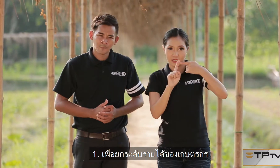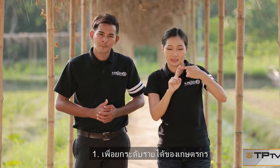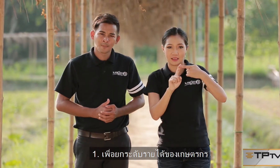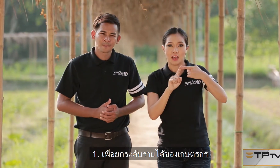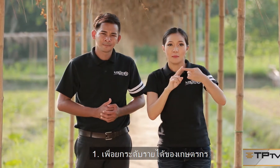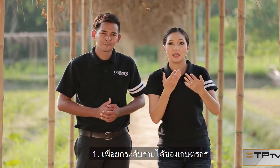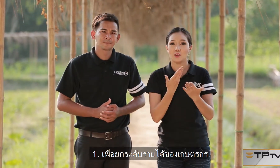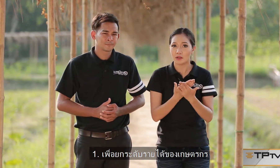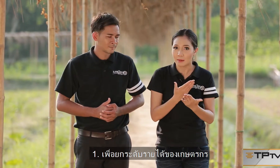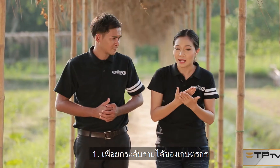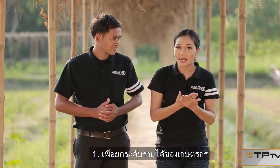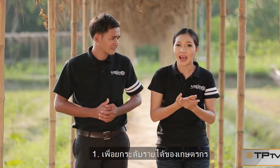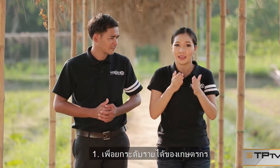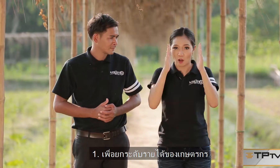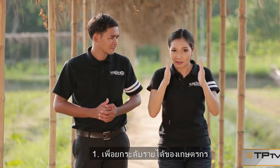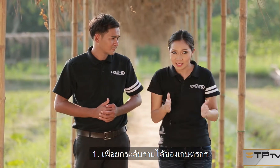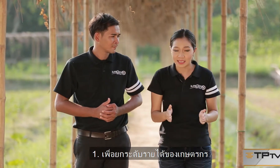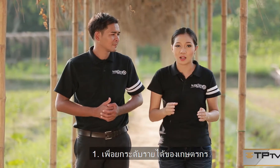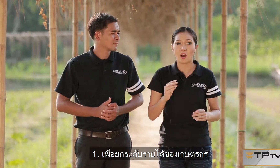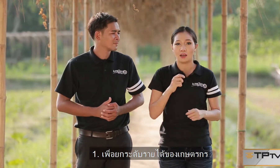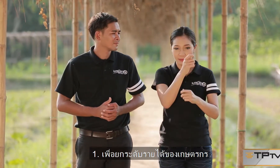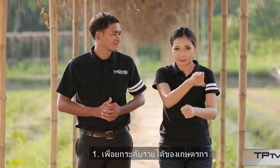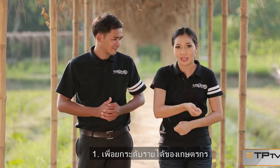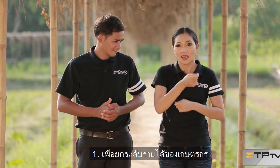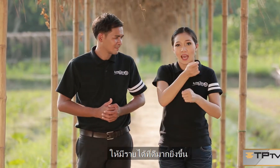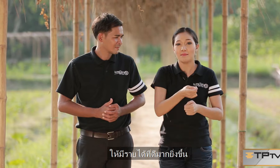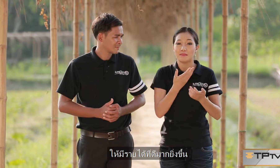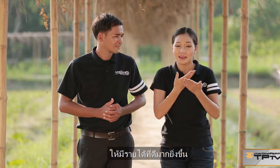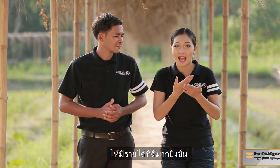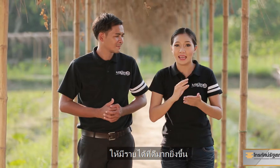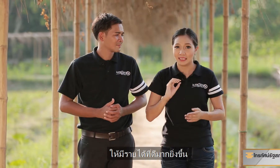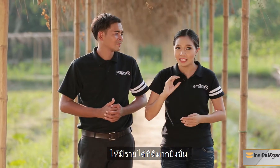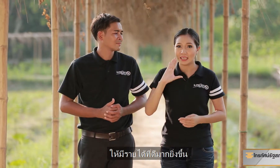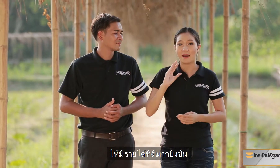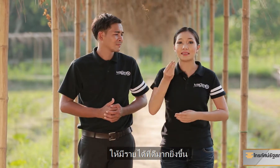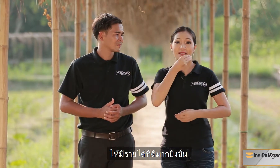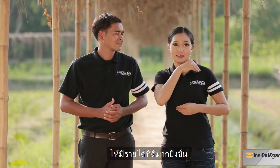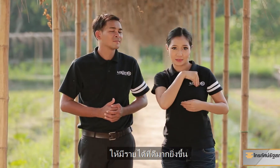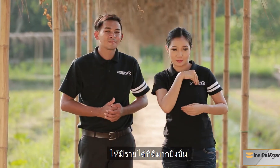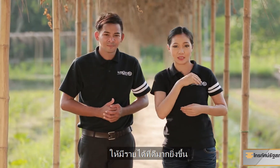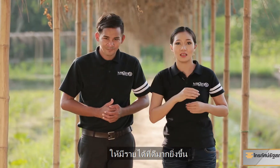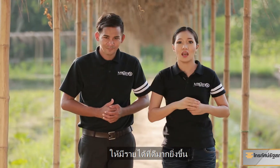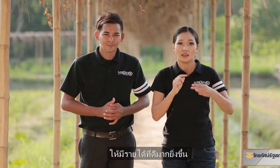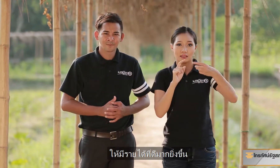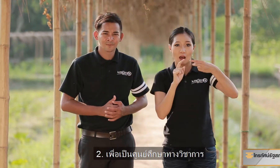1. เพื่อยกระดับรายได้ของเกษตรกรให้มีรายได้ที่ดีมากยิ่งขึ้น